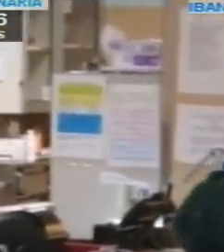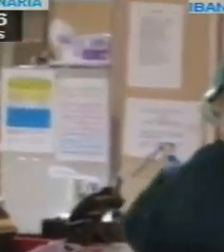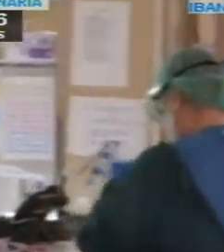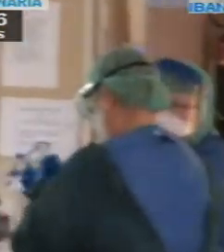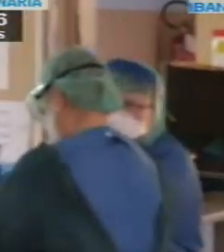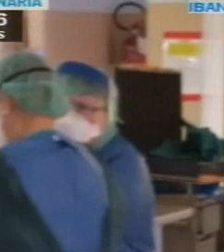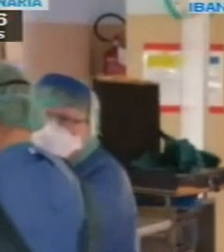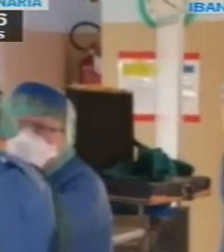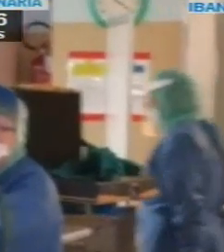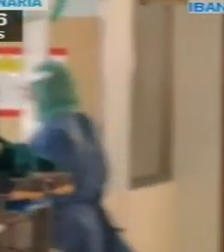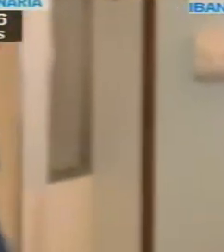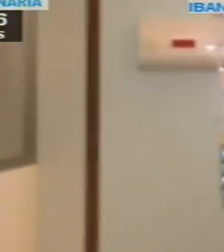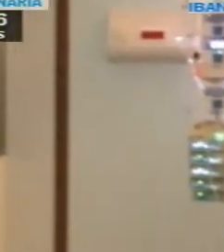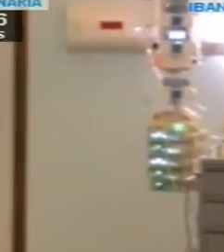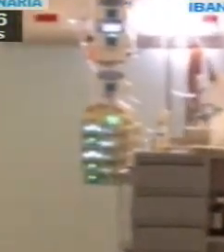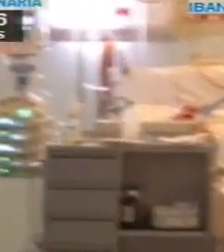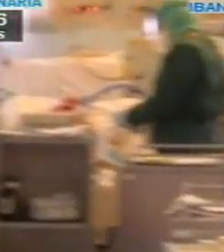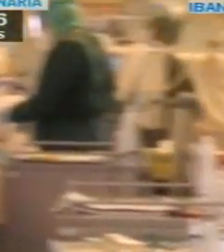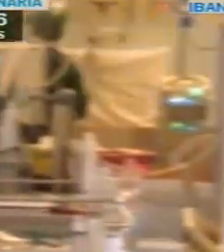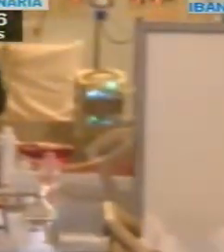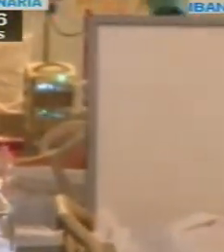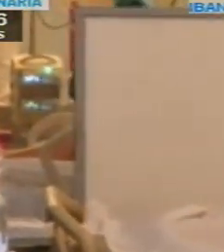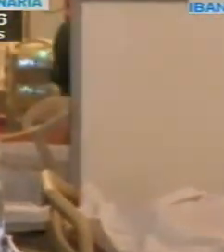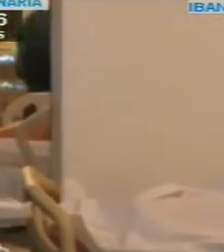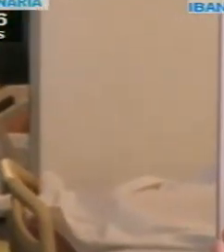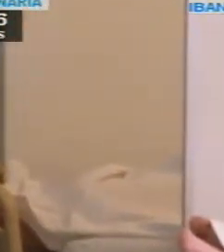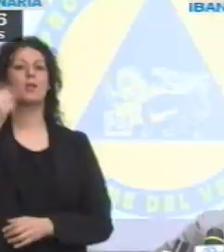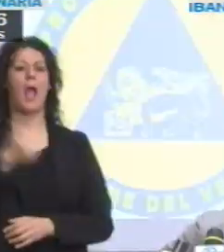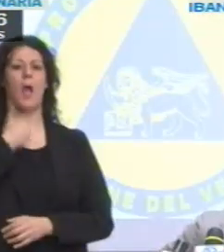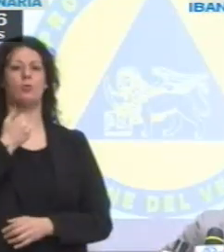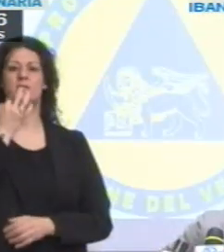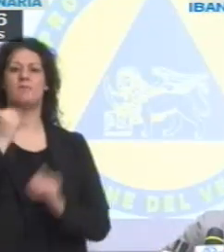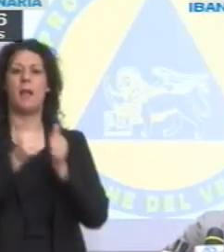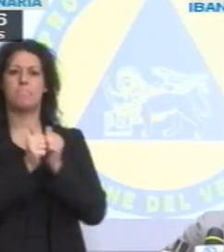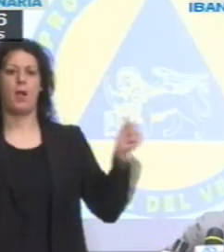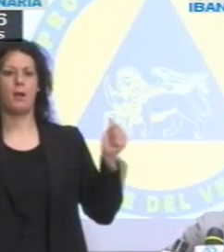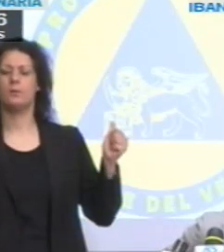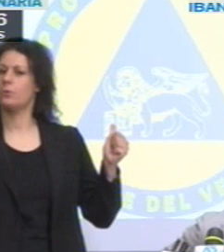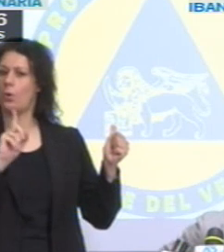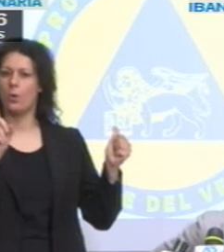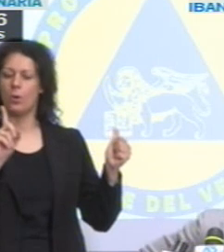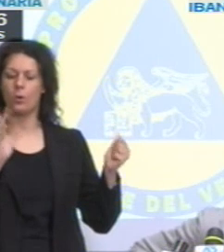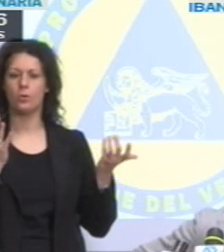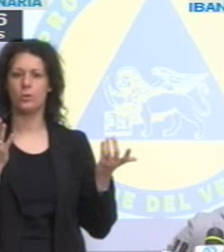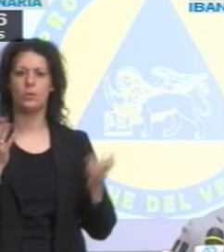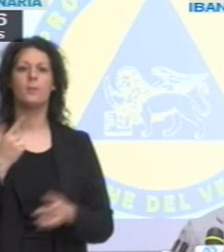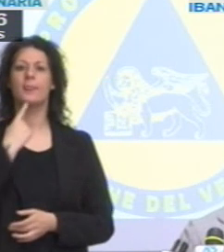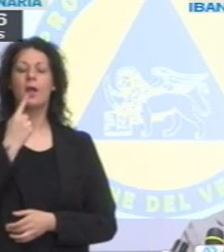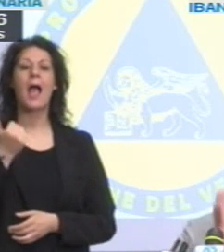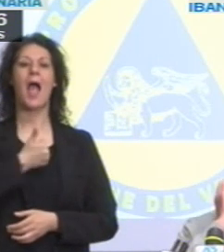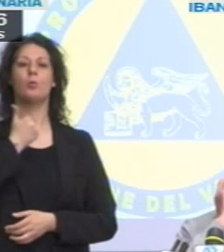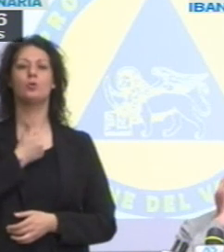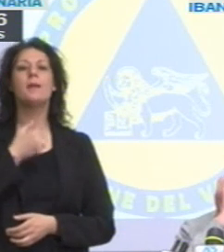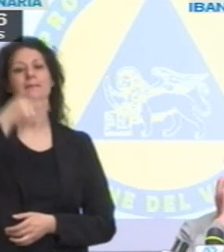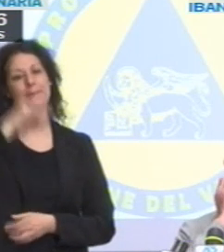pieno dell'emergenza e che, sottolinea Zaia, sarebbe stata in grado di fare anche con l'autonomia. In autonomia si riesce a fare molte cose. Ovvio che tu non puoi